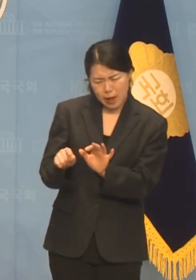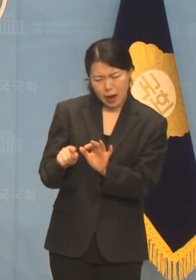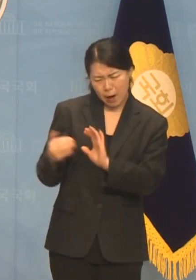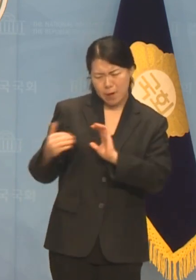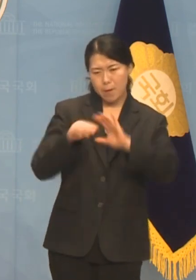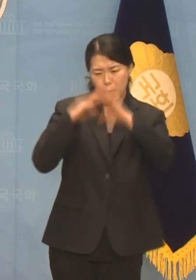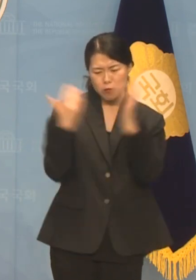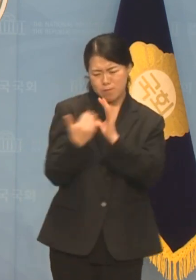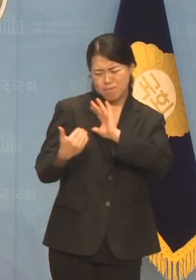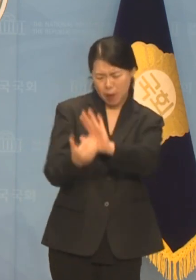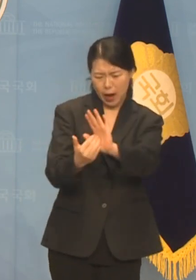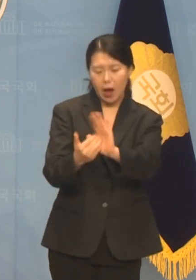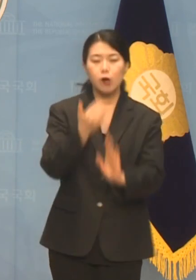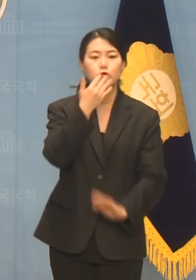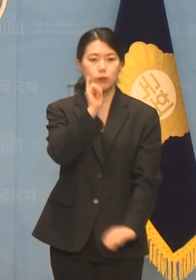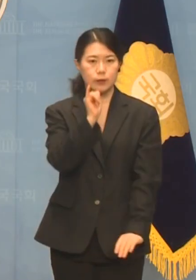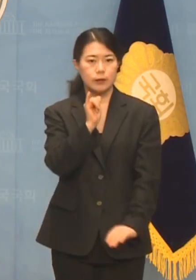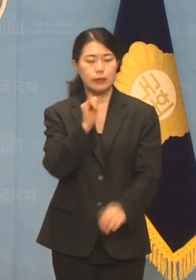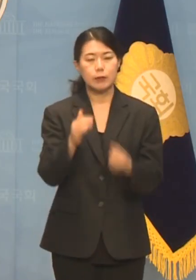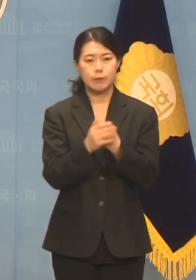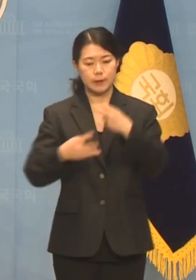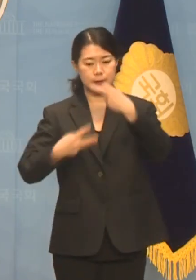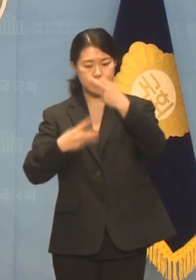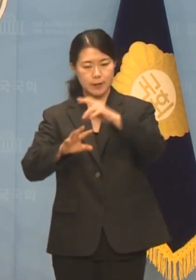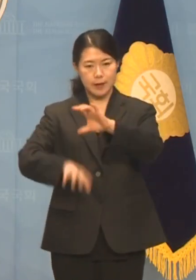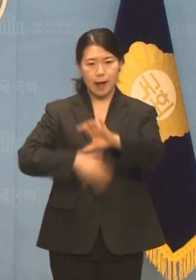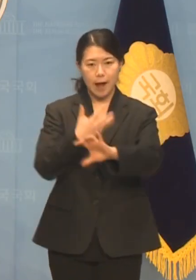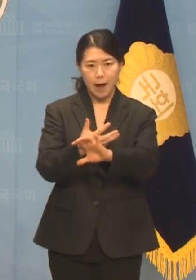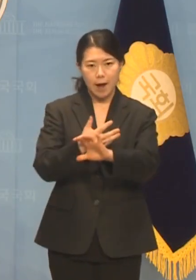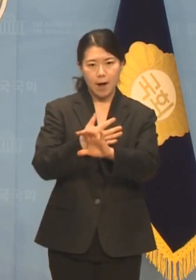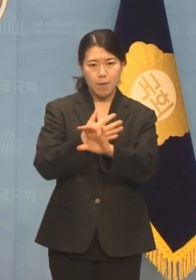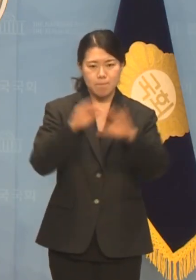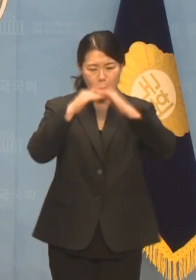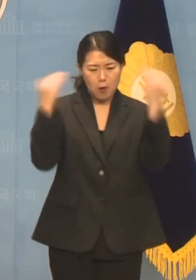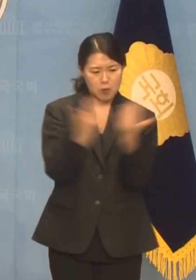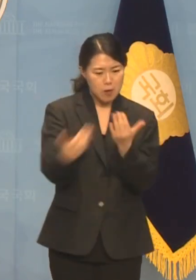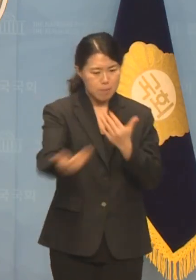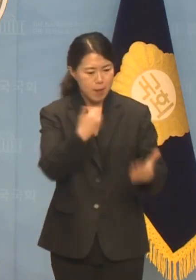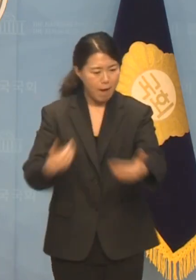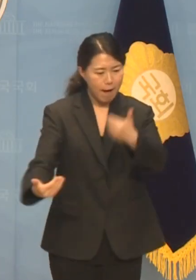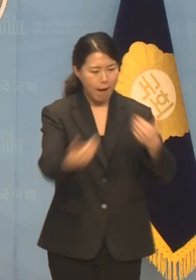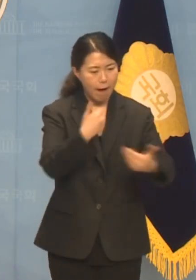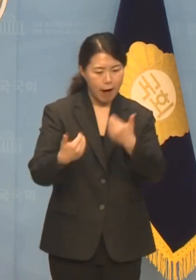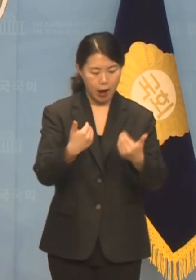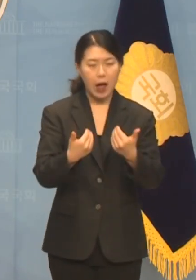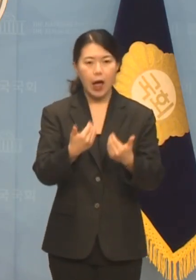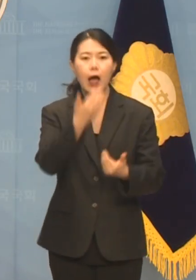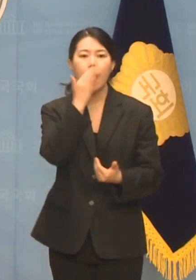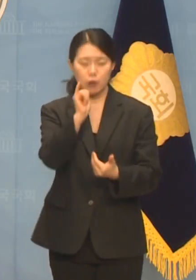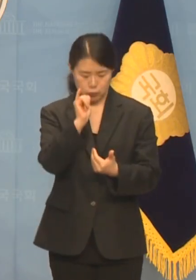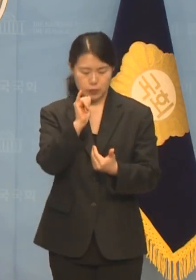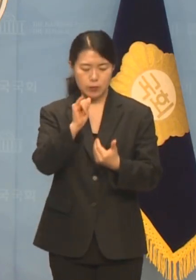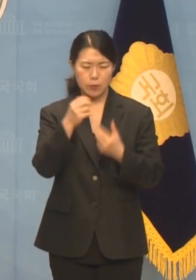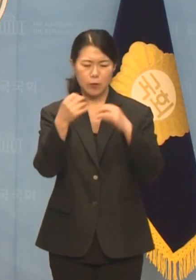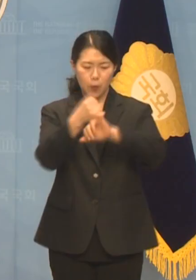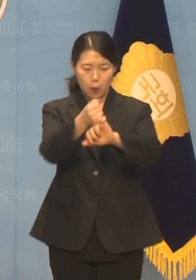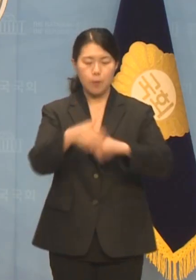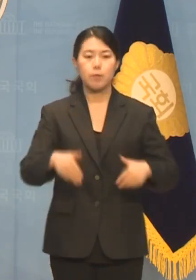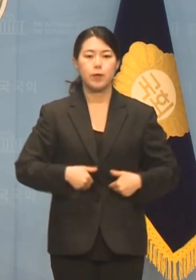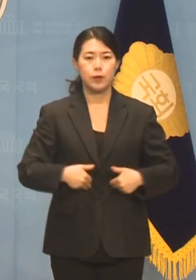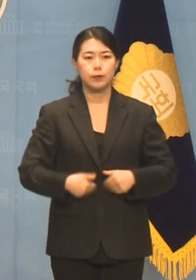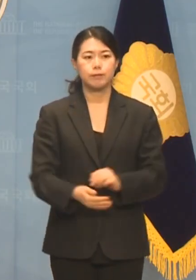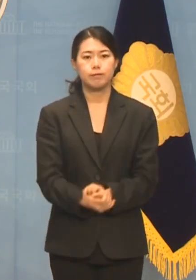원천 차단한다는 점에서 12.3 내란을 발본색원하는 데에 역시 마찬가지로 꼭 필요한